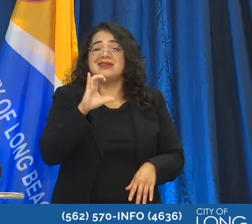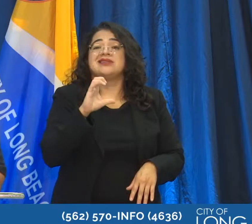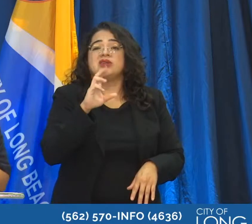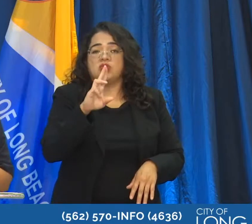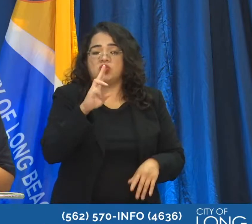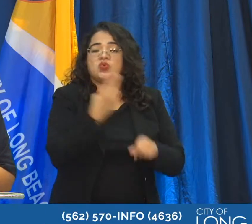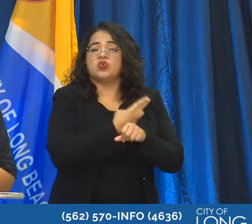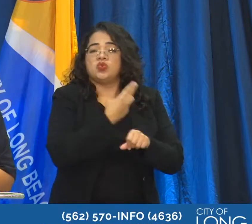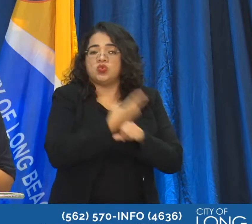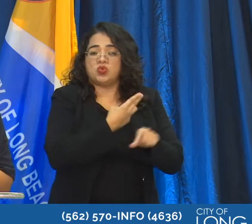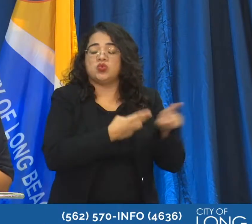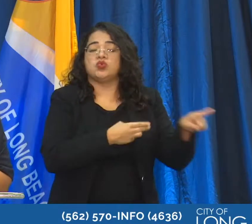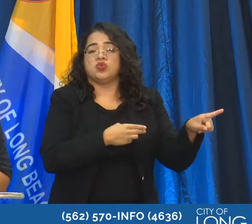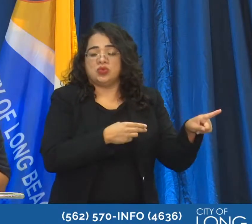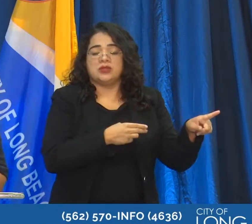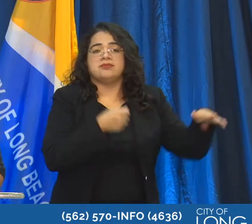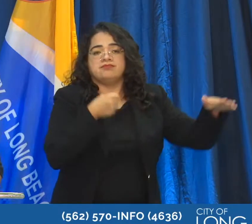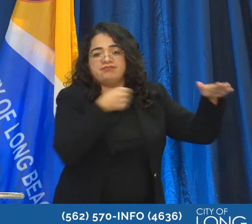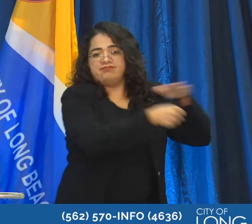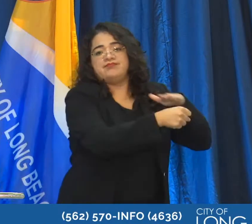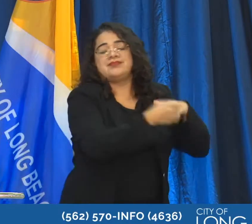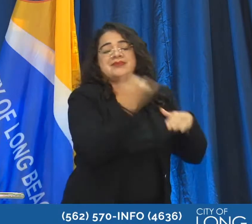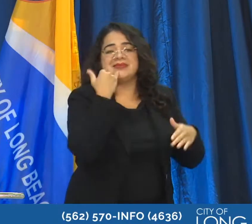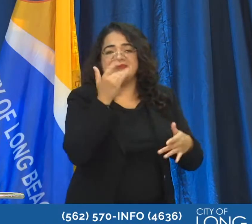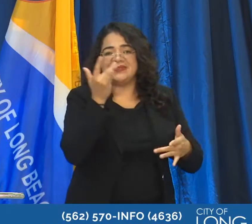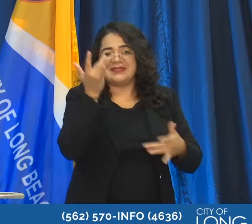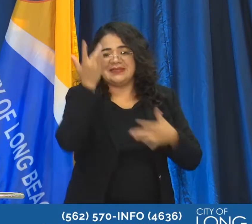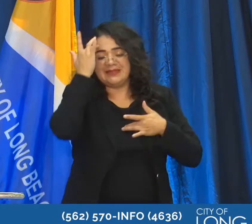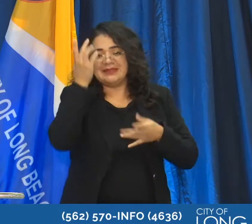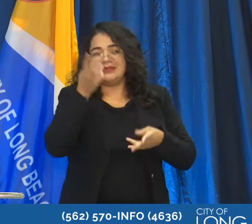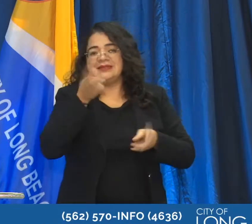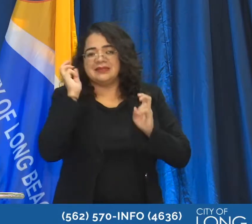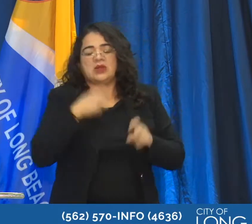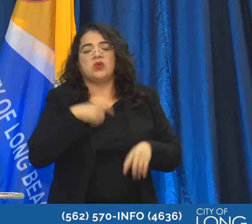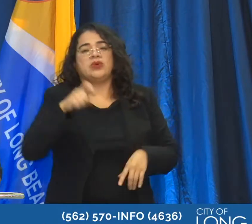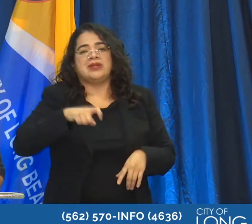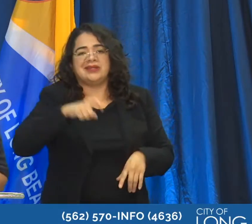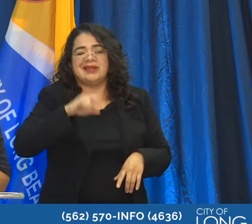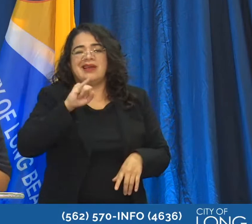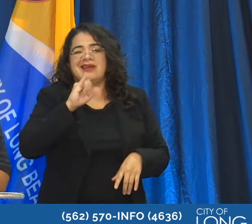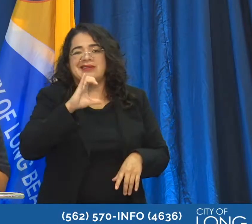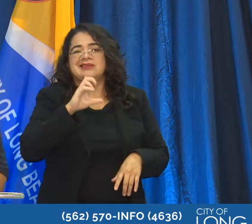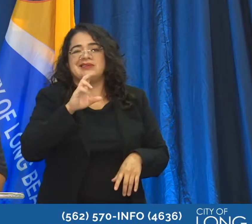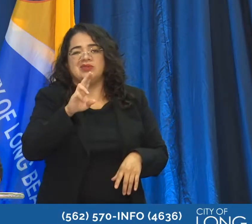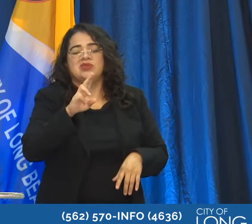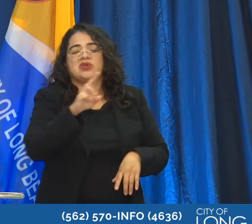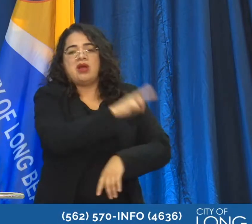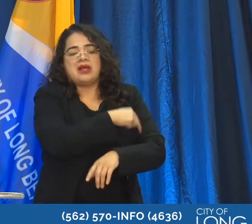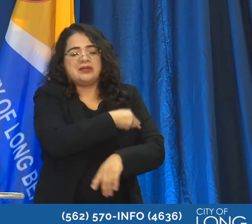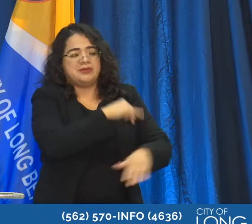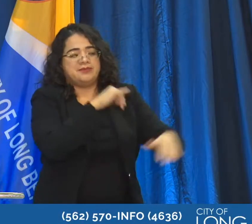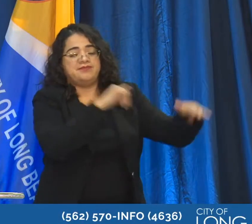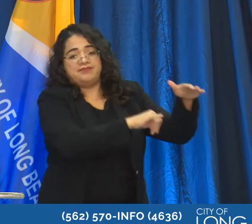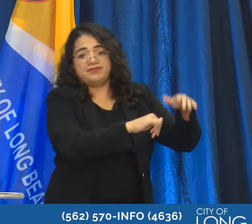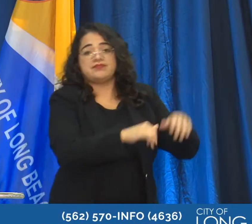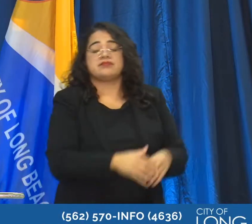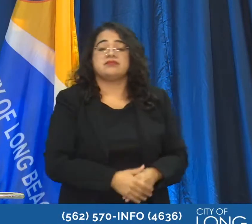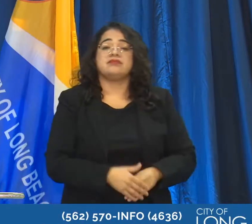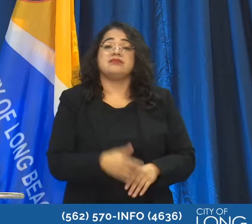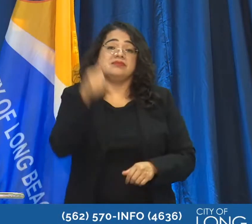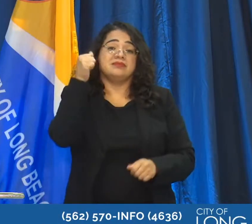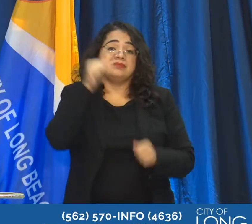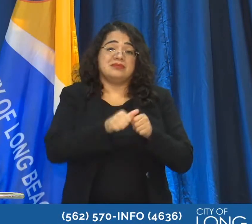más severa sea la enfermedad en las personas, más se necesitan estas unidades críticas en los hospitales. Desde la última vez